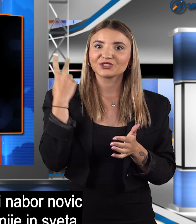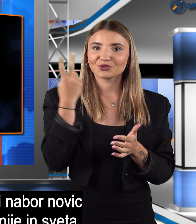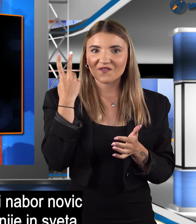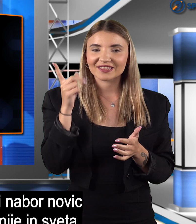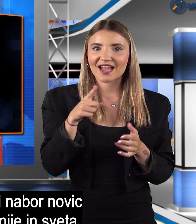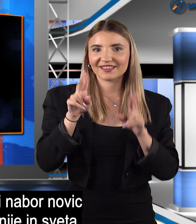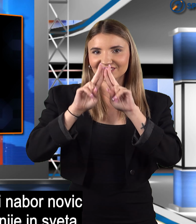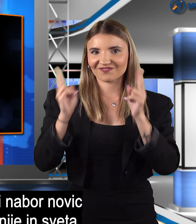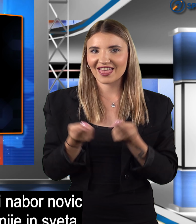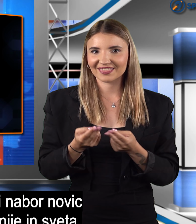sveta.